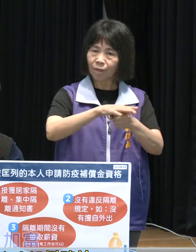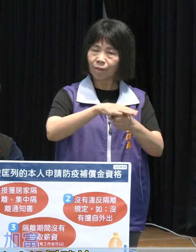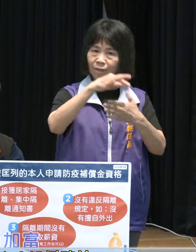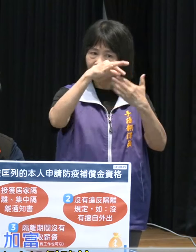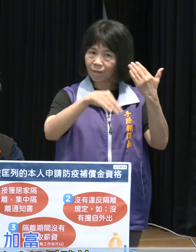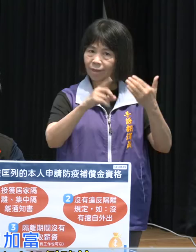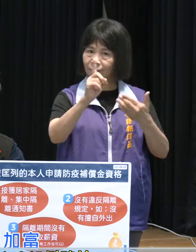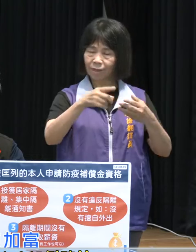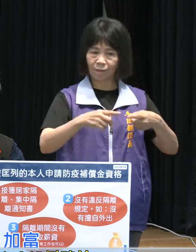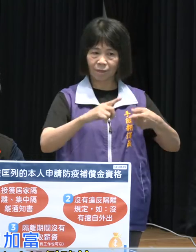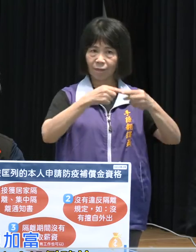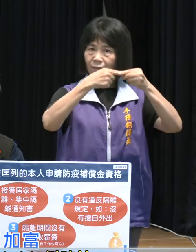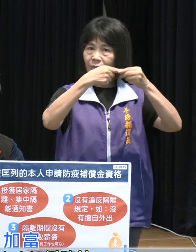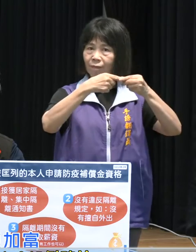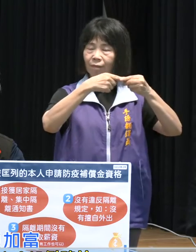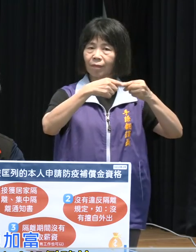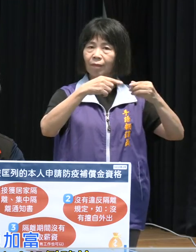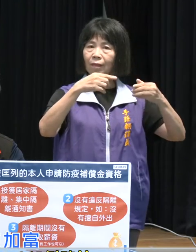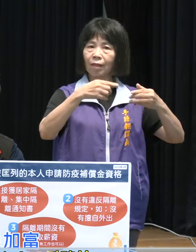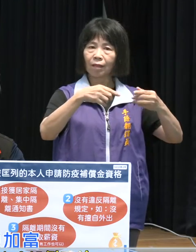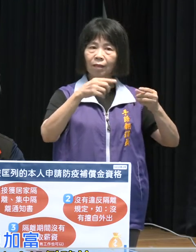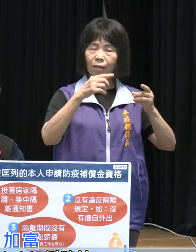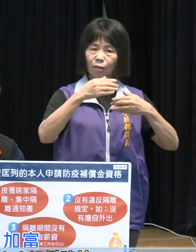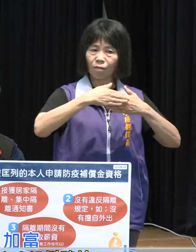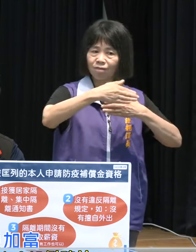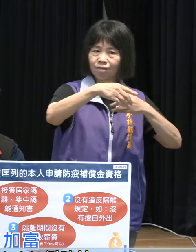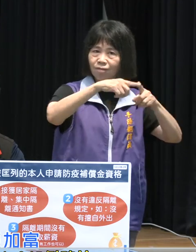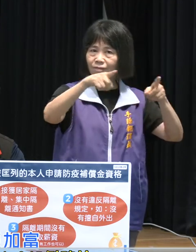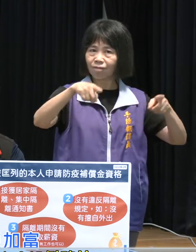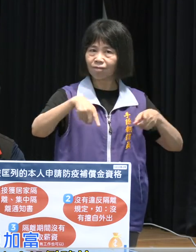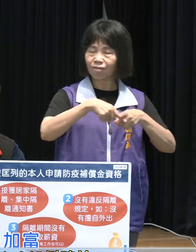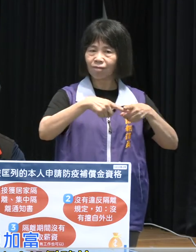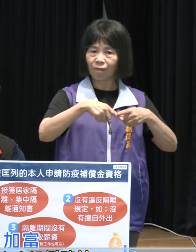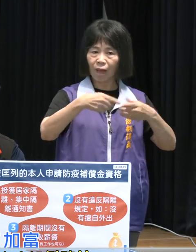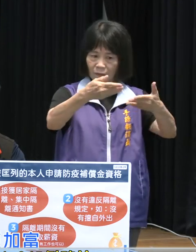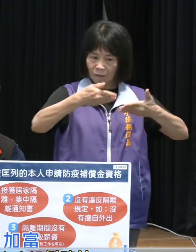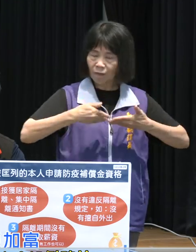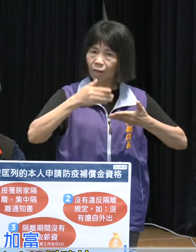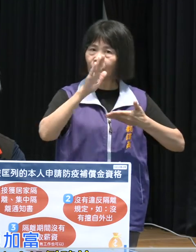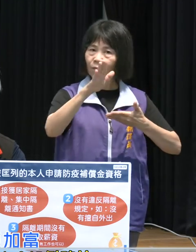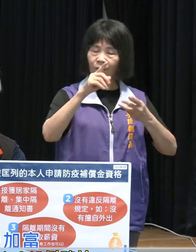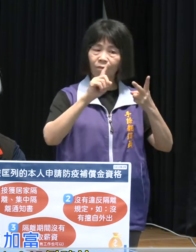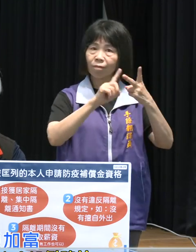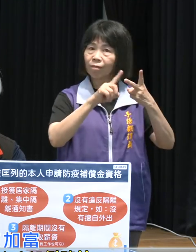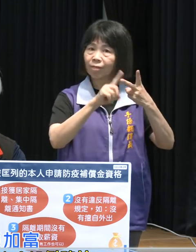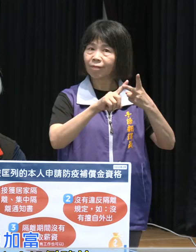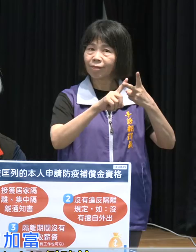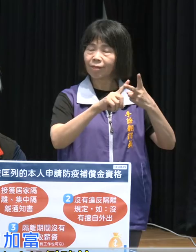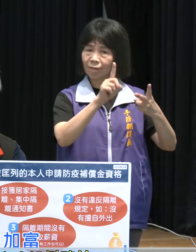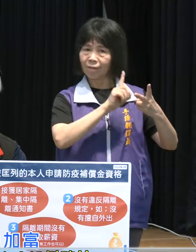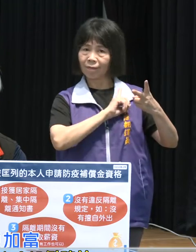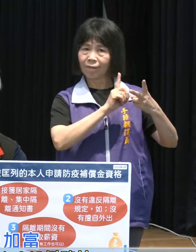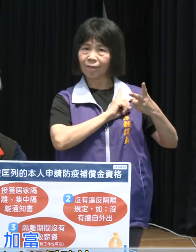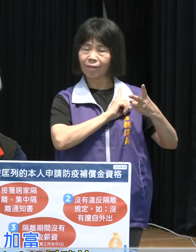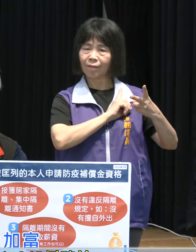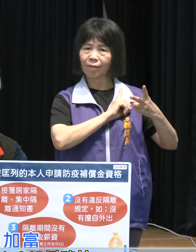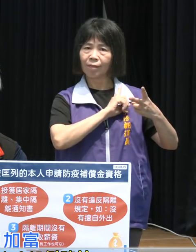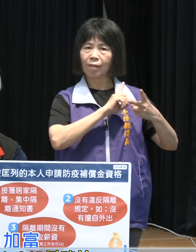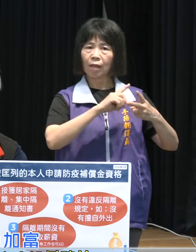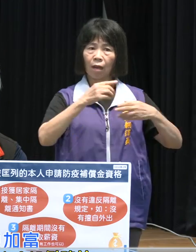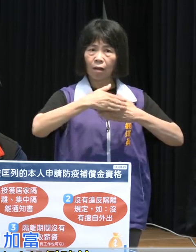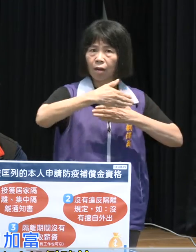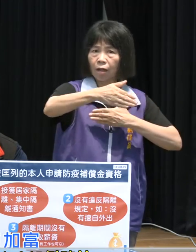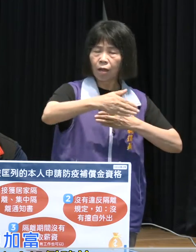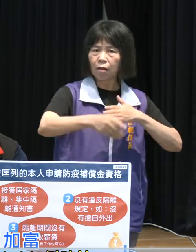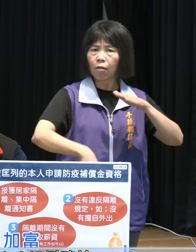是第一个，你要接获居家隔离或集中隔离的通知书。那第二个呢，是本身没有违反隔离的